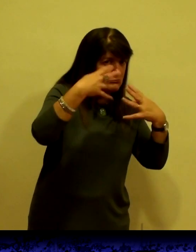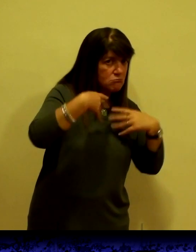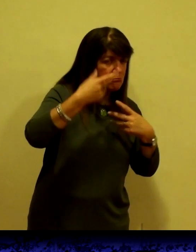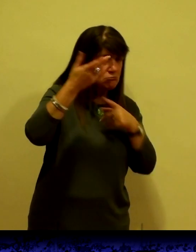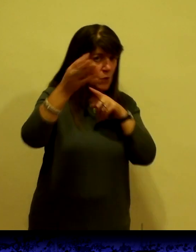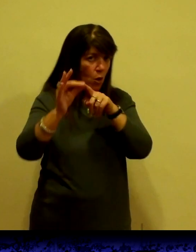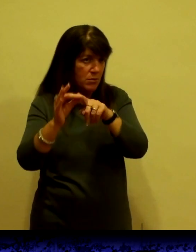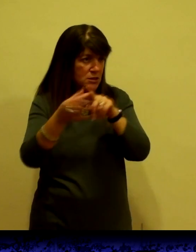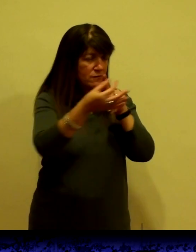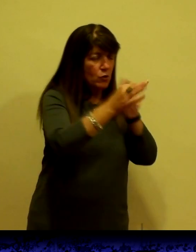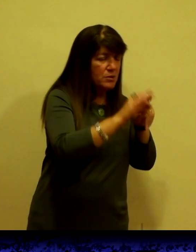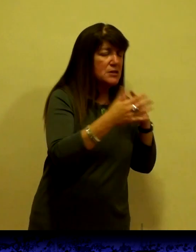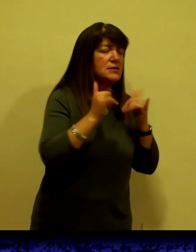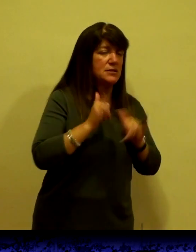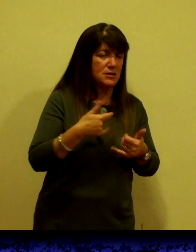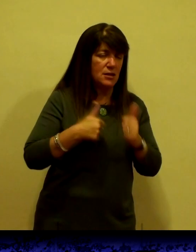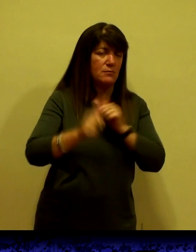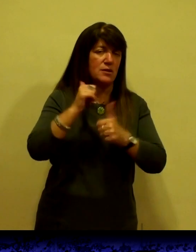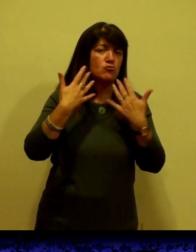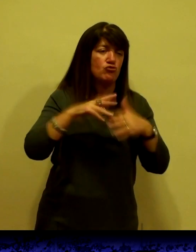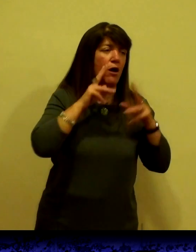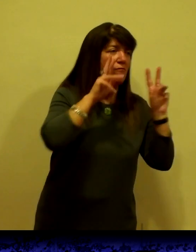di valutazione che abbiamo fatto insieme,